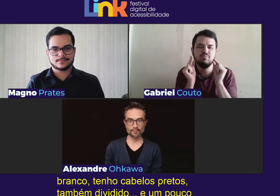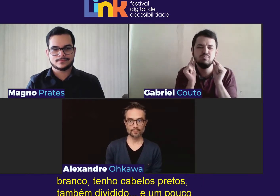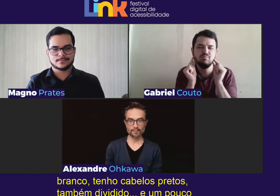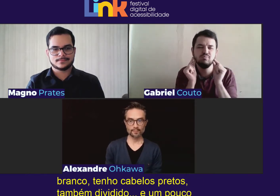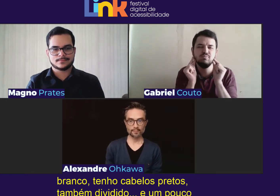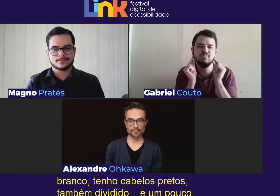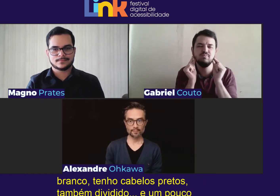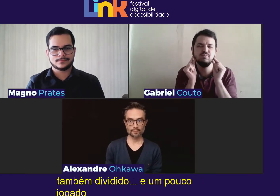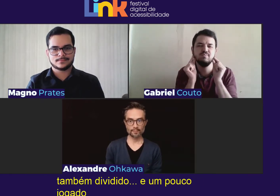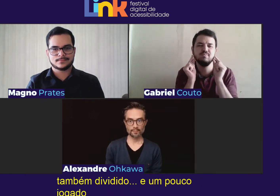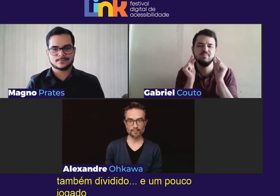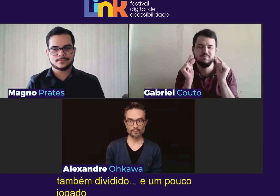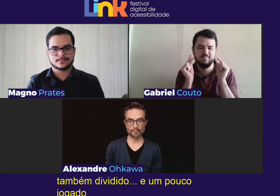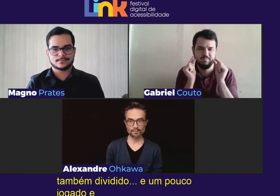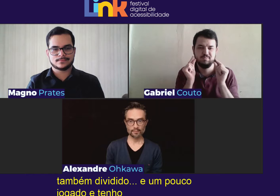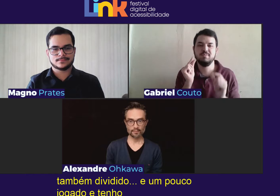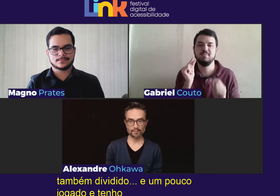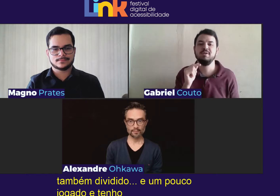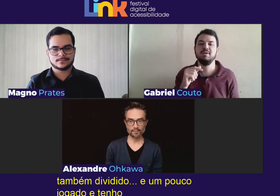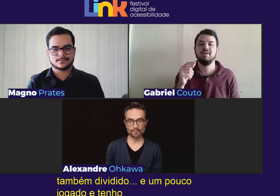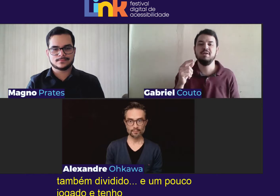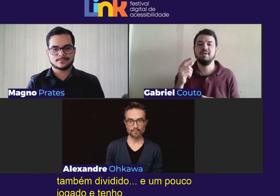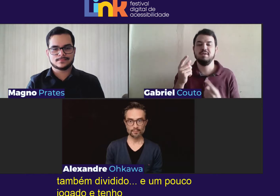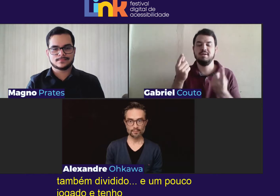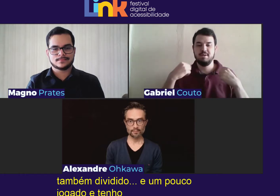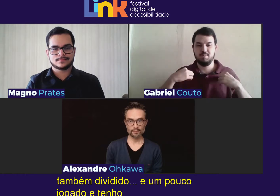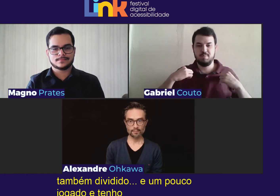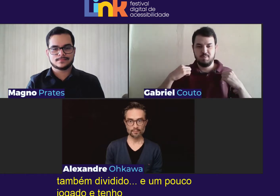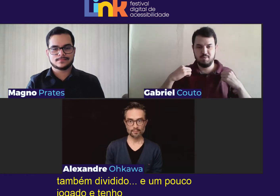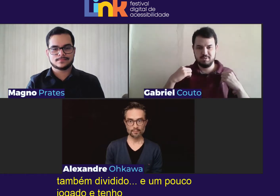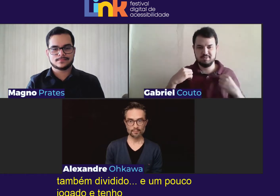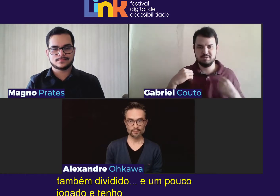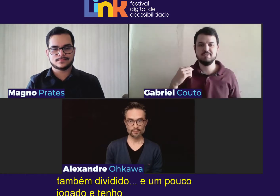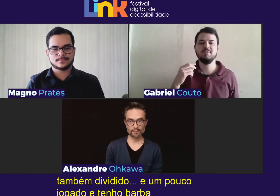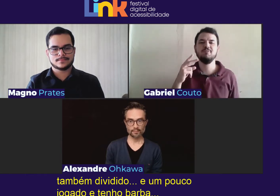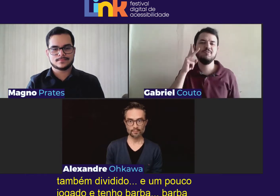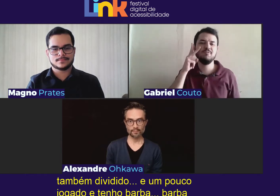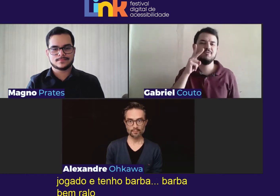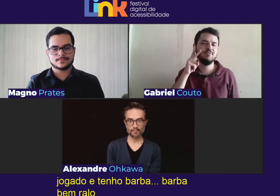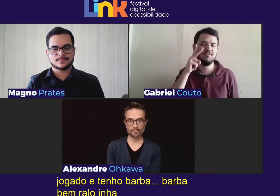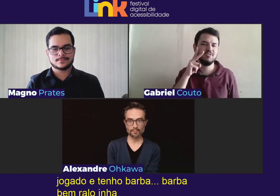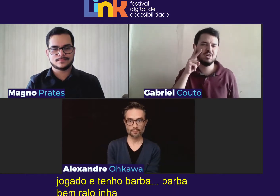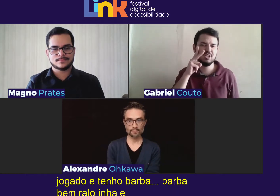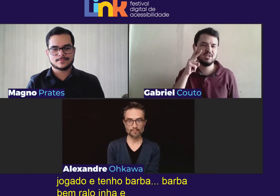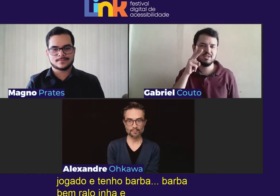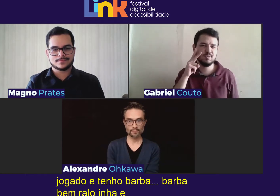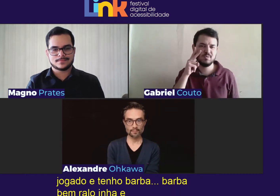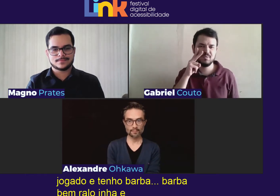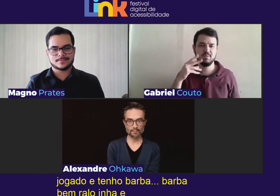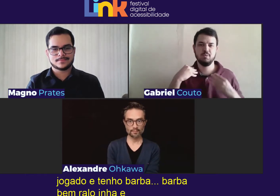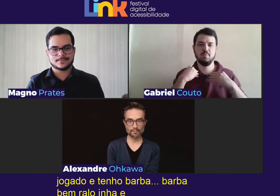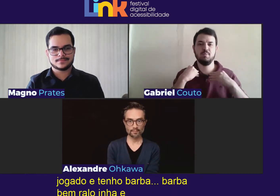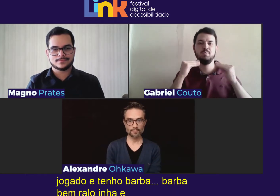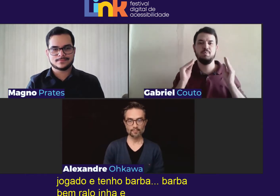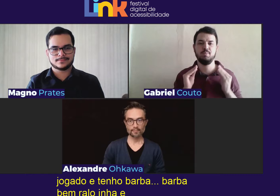barba, uma barba bem ralinha e bigode, e estou usando uma polo de